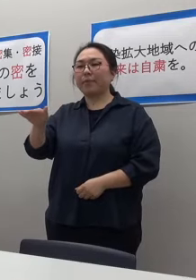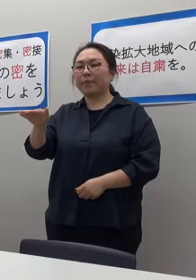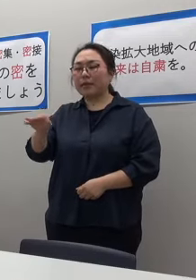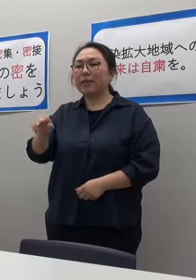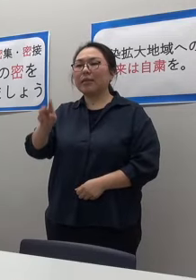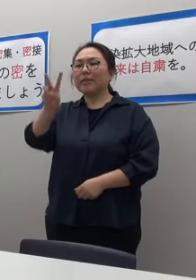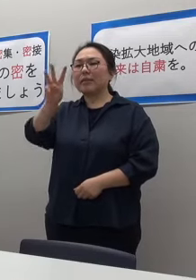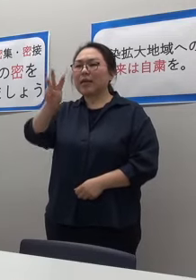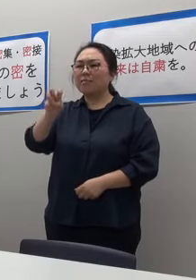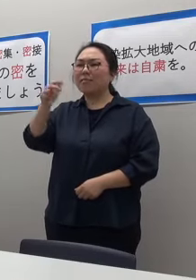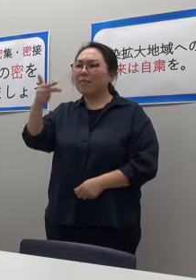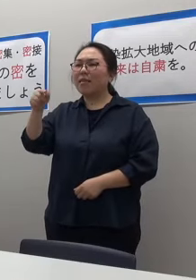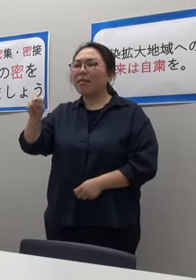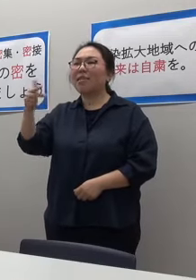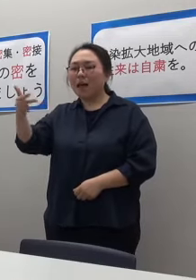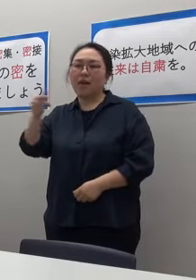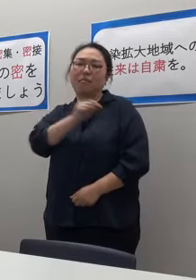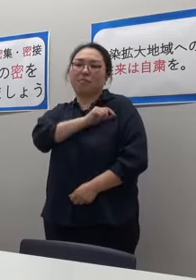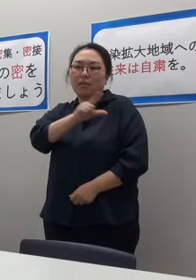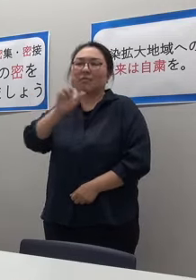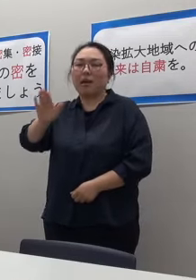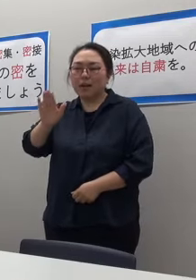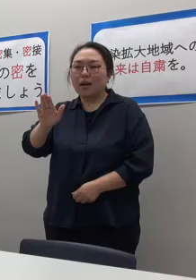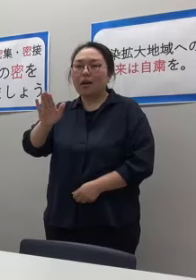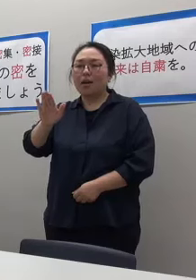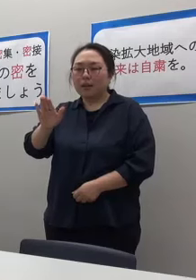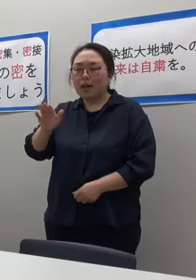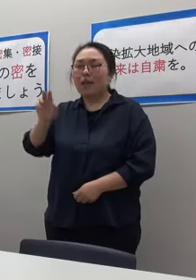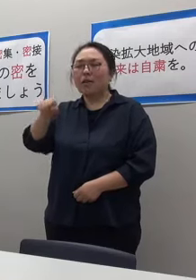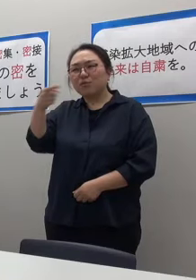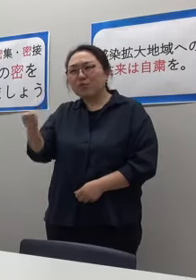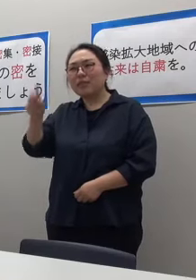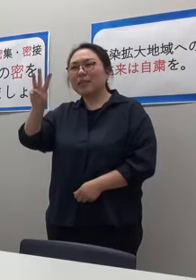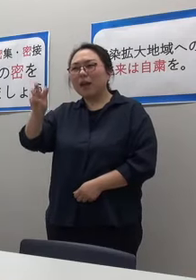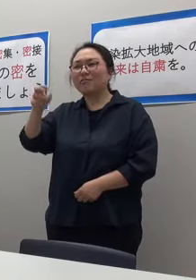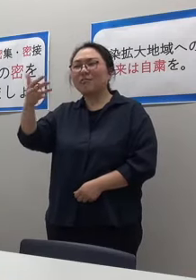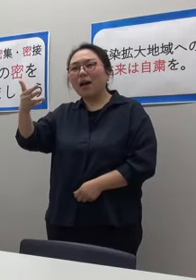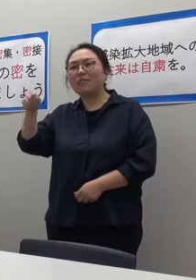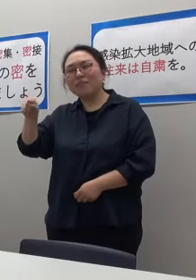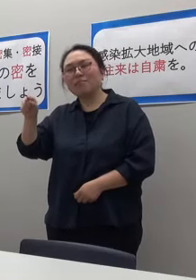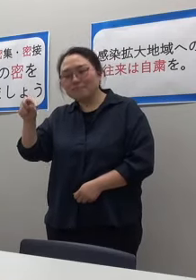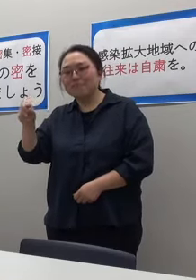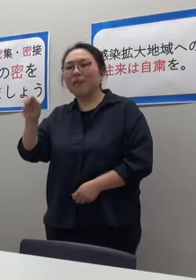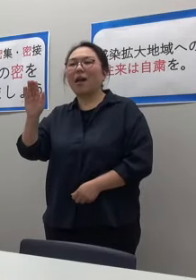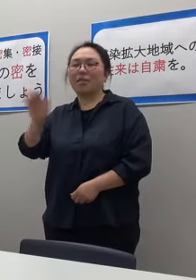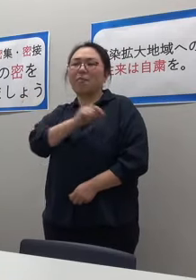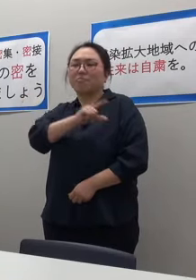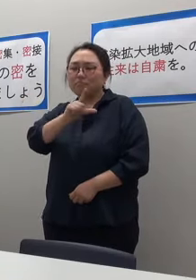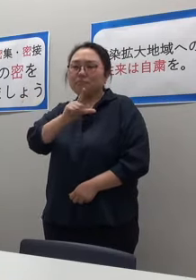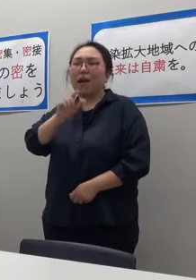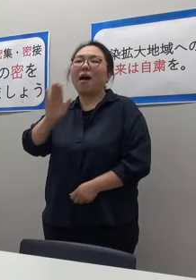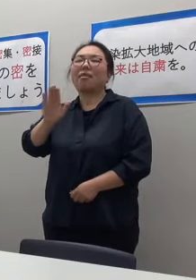37.7 度、4月8日には 37.3 度の発熱がありました。そのため医療機関を受診しまして